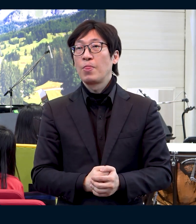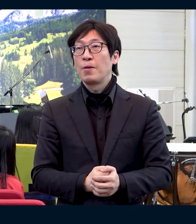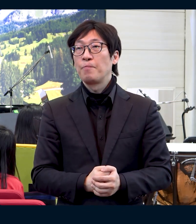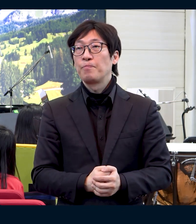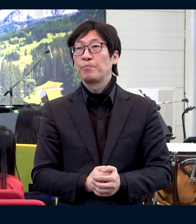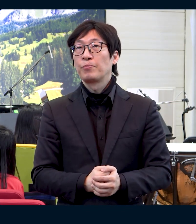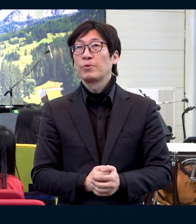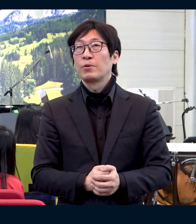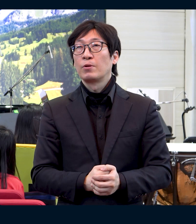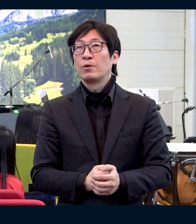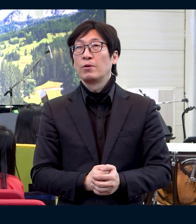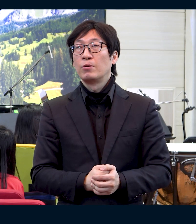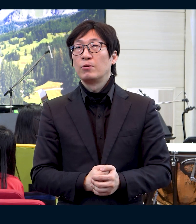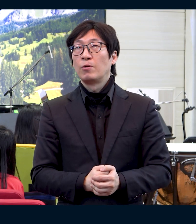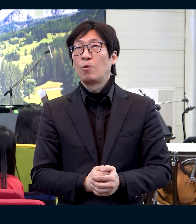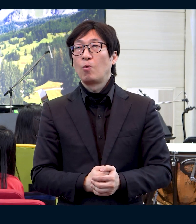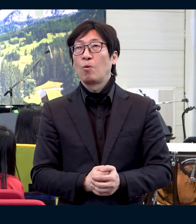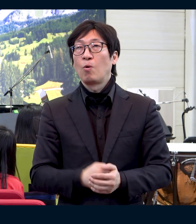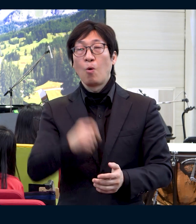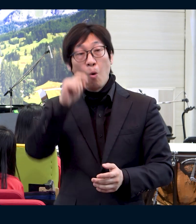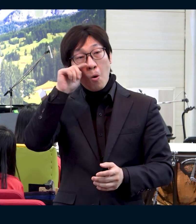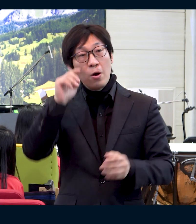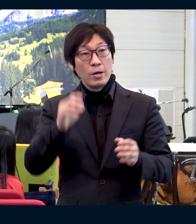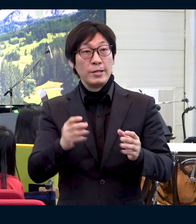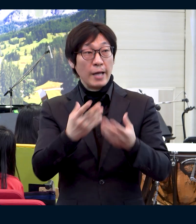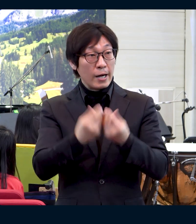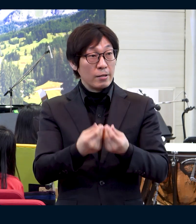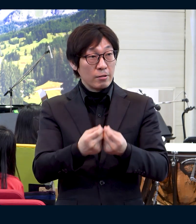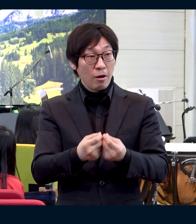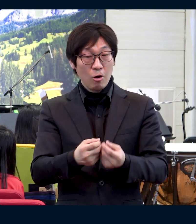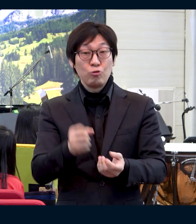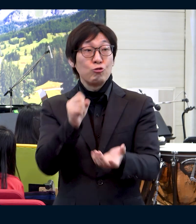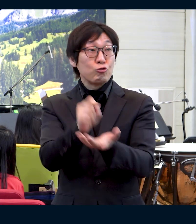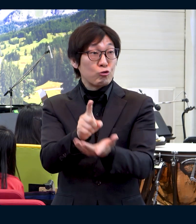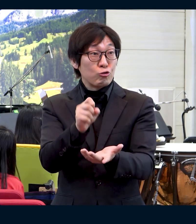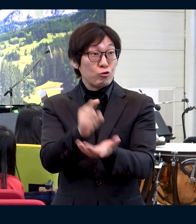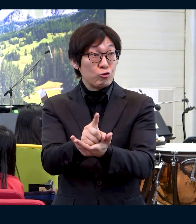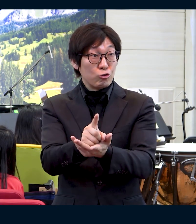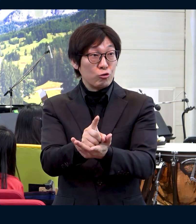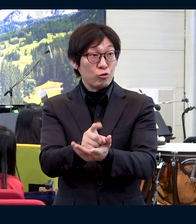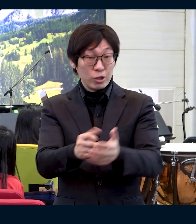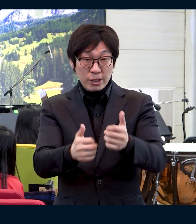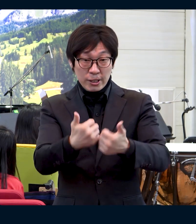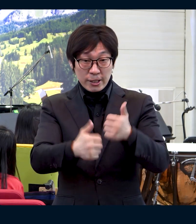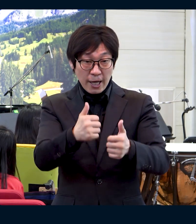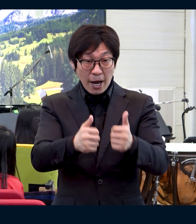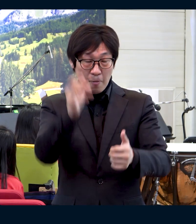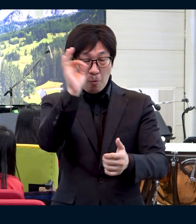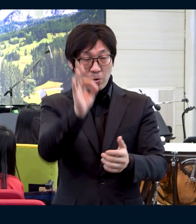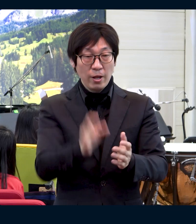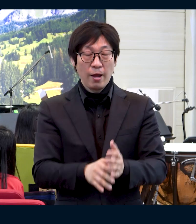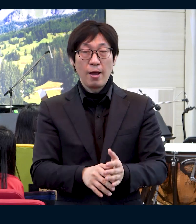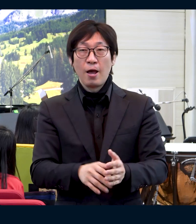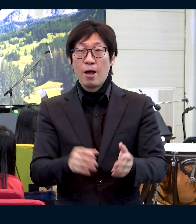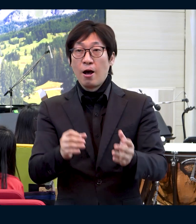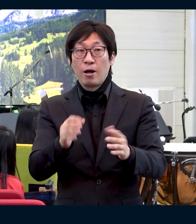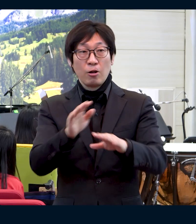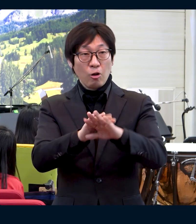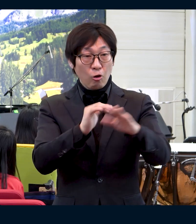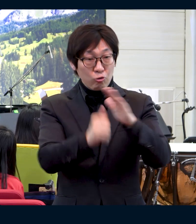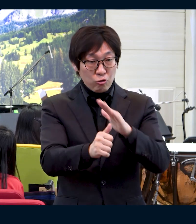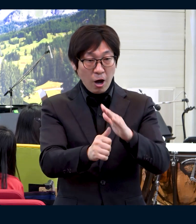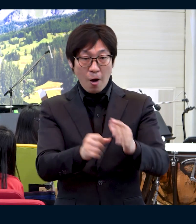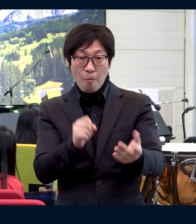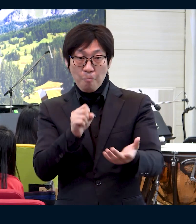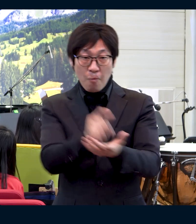어느 누구도 약속은 하지 않았지만 우리가 월드컵 같은 경기를 보게 되면 또 그 안에서 우리 선수가 골을 한번 넣게 되면 누구도